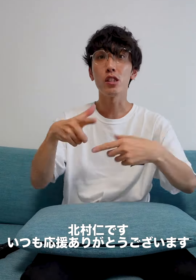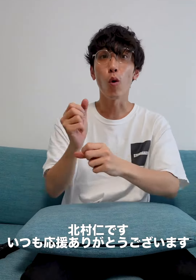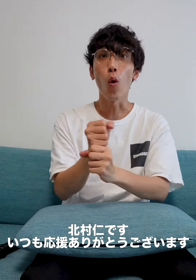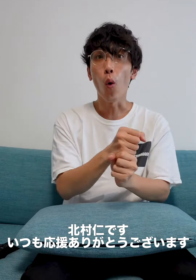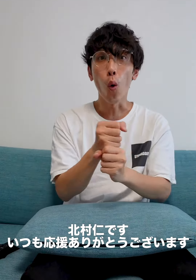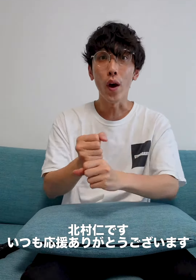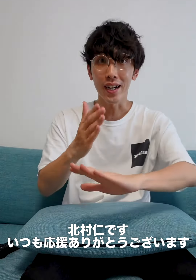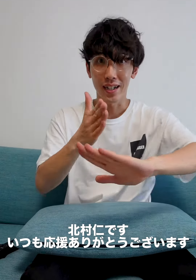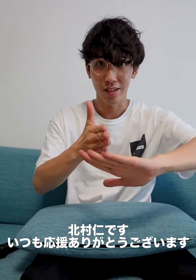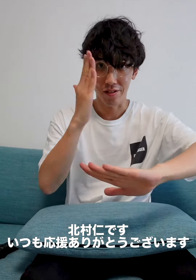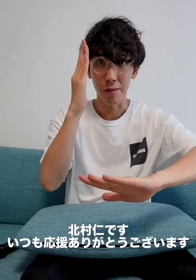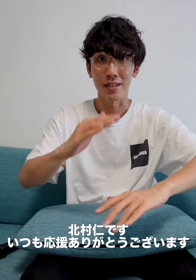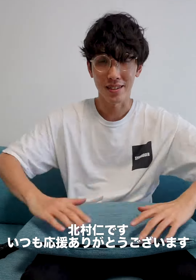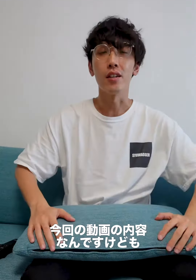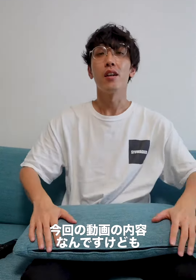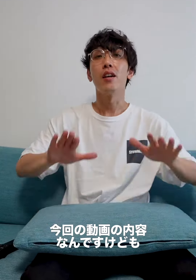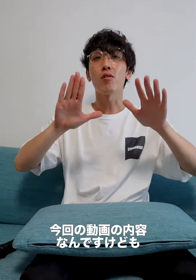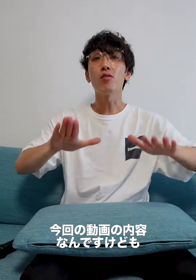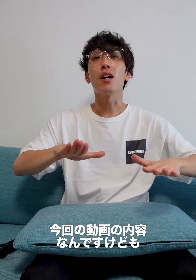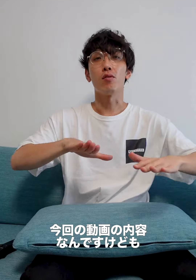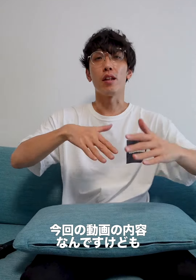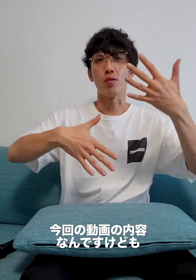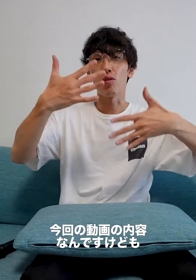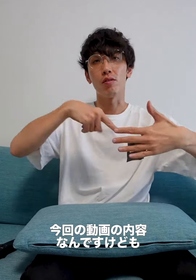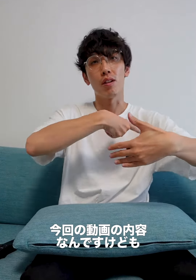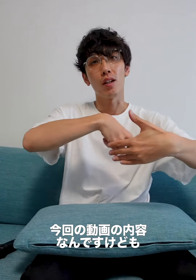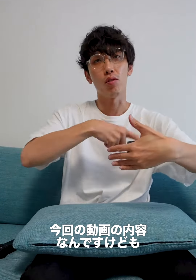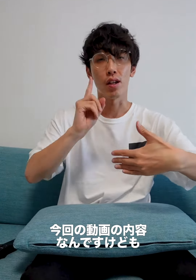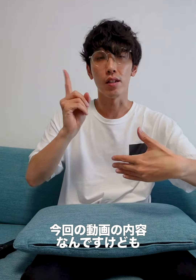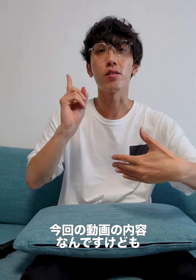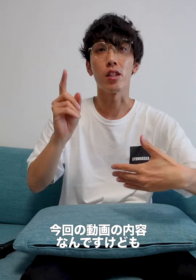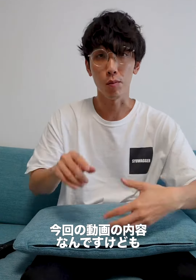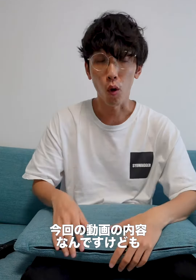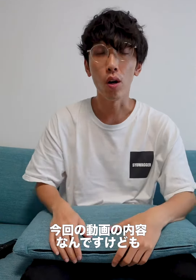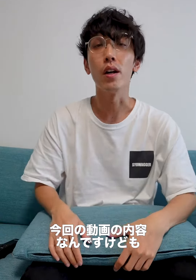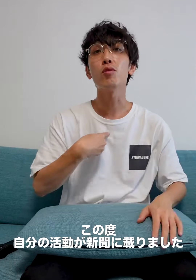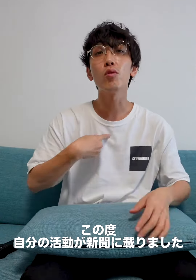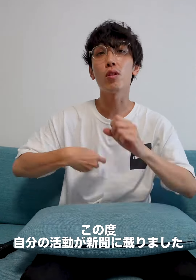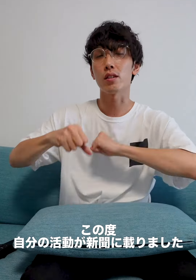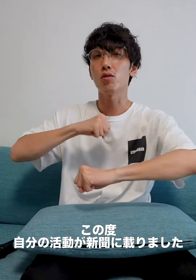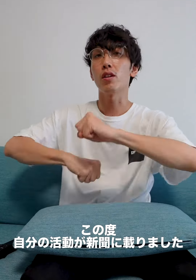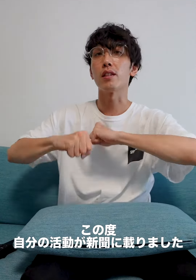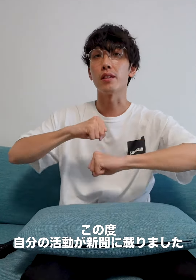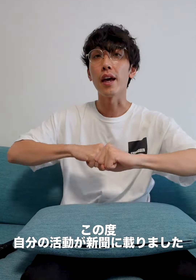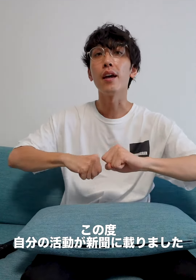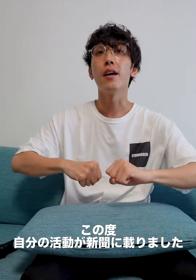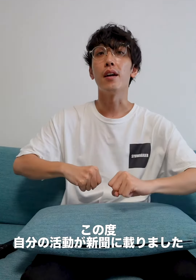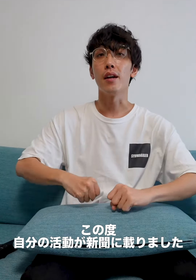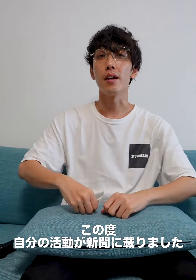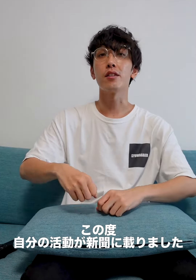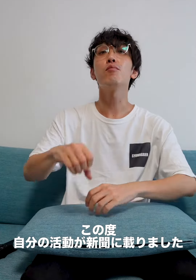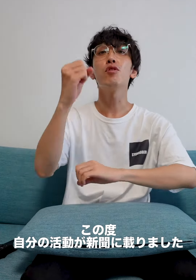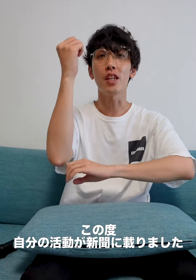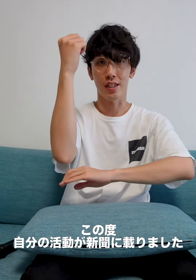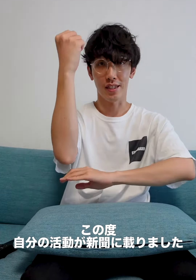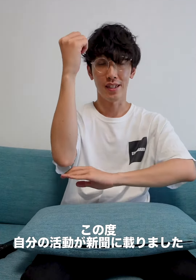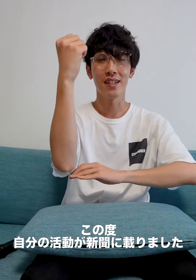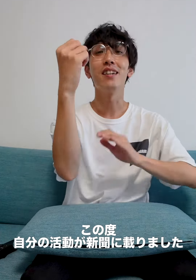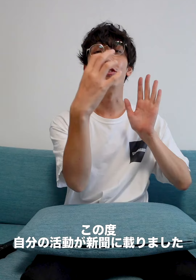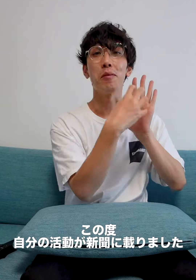も応援ありがとうございます。今回の、ね、動画の内容なんですけども、自分の活動がですね、新聞に載りました